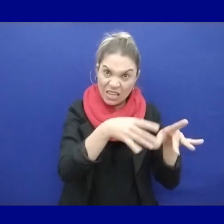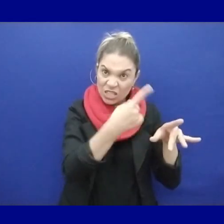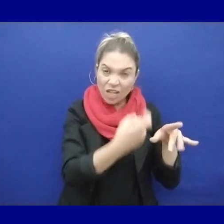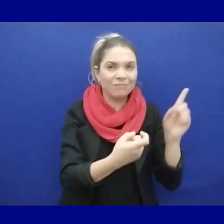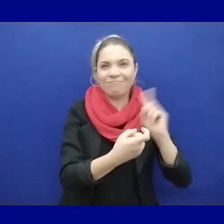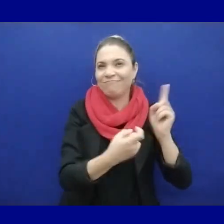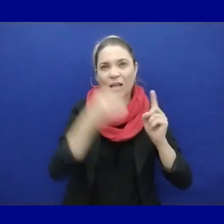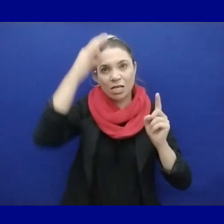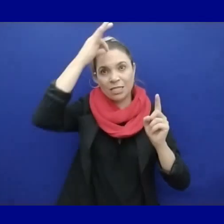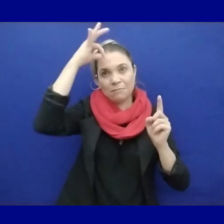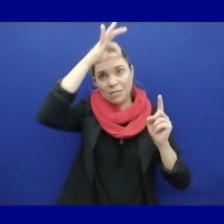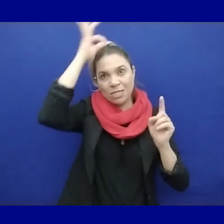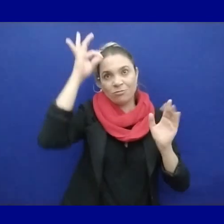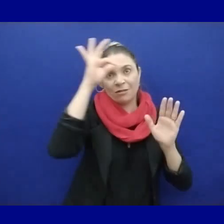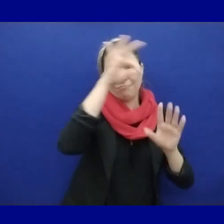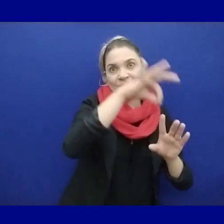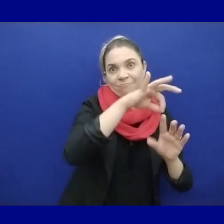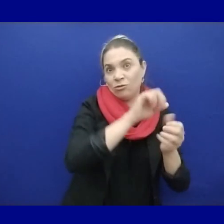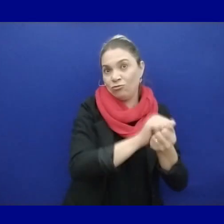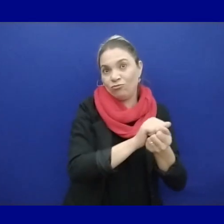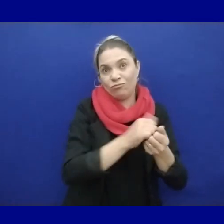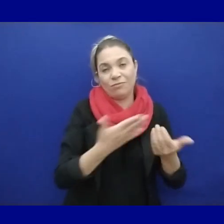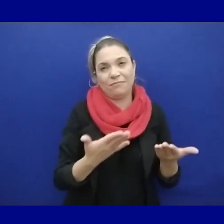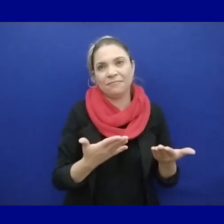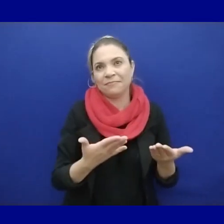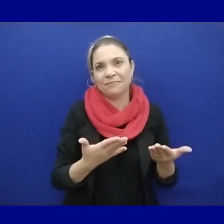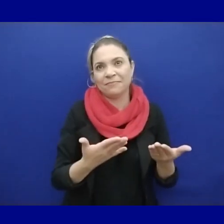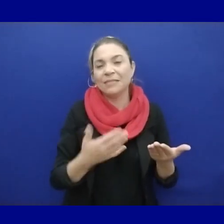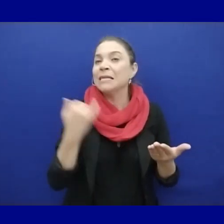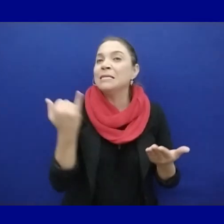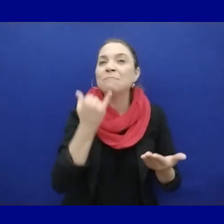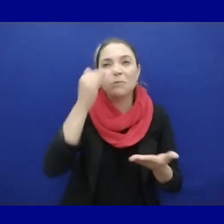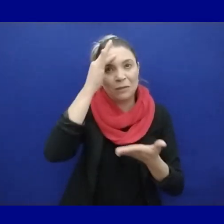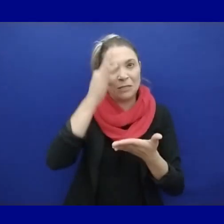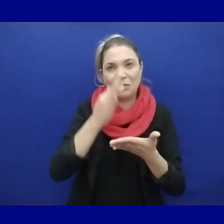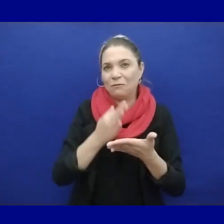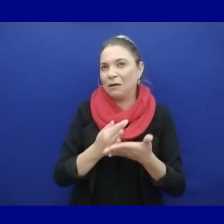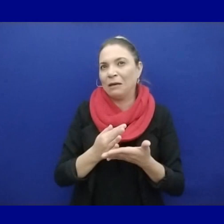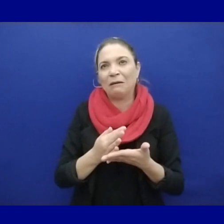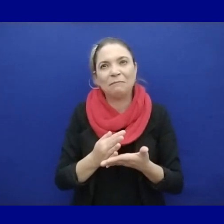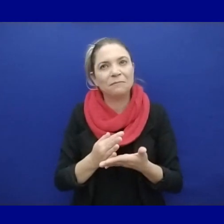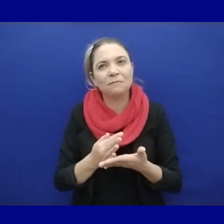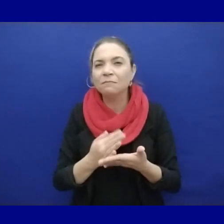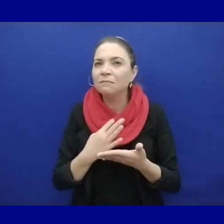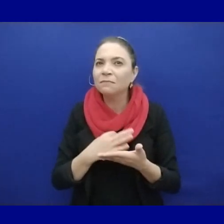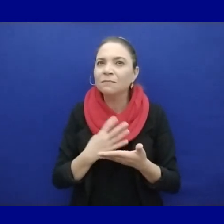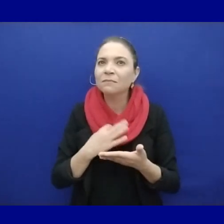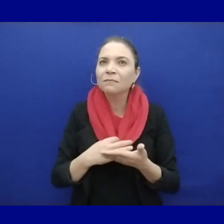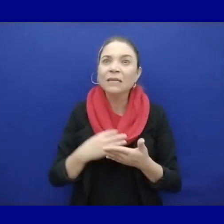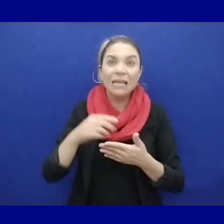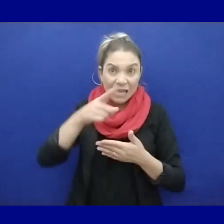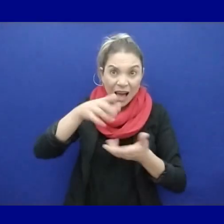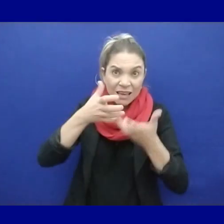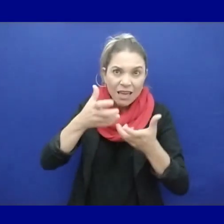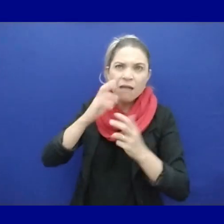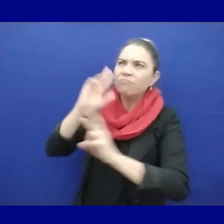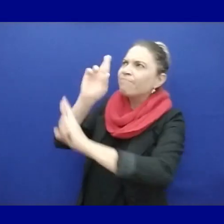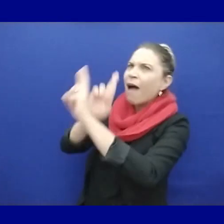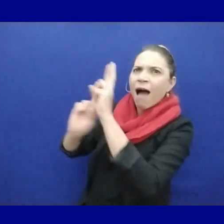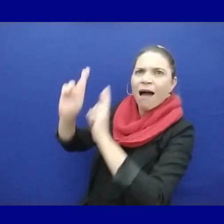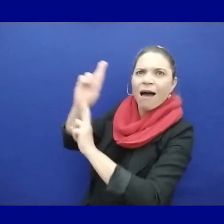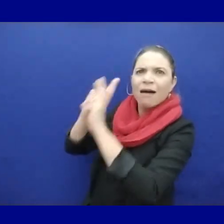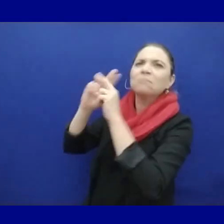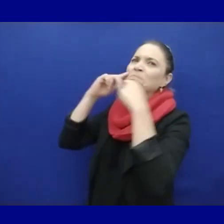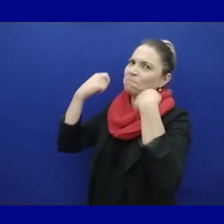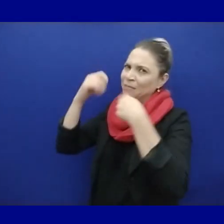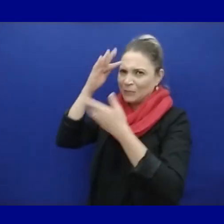sem fé é impossível agradar a Deus. Sem fé não é possível nos relacionarmos de modo saudável com Deus.